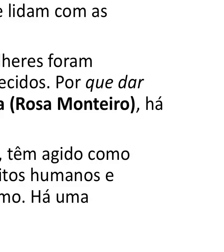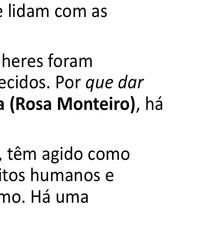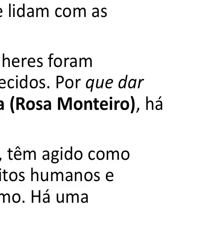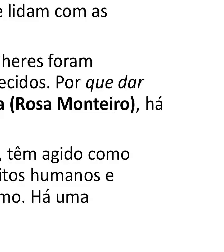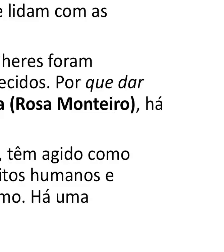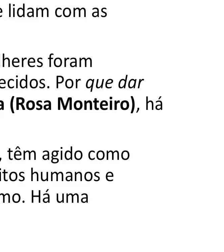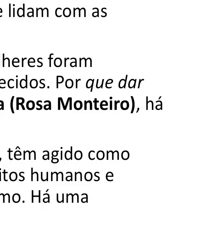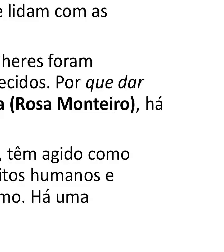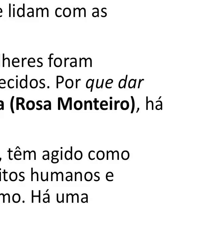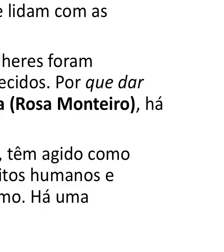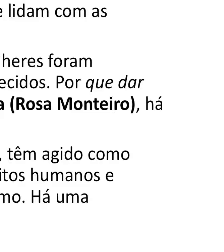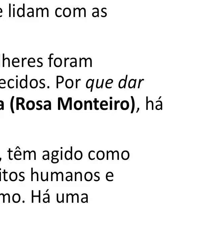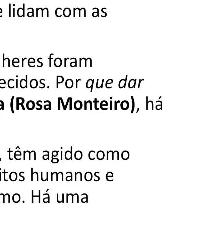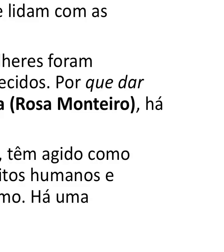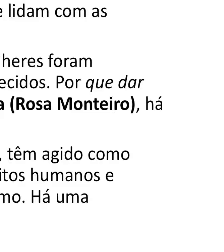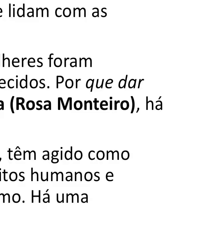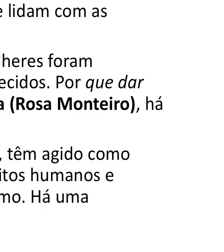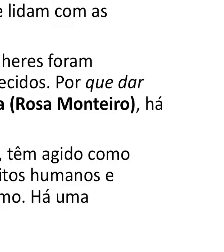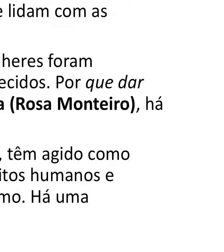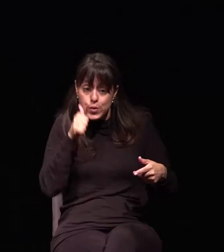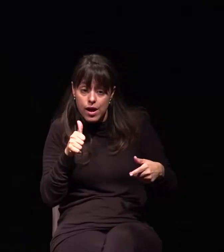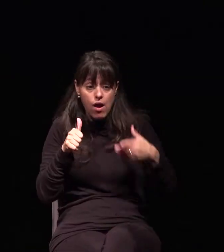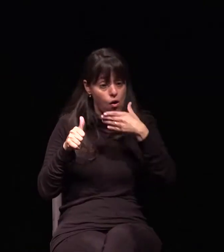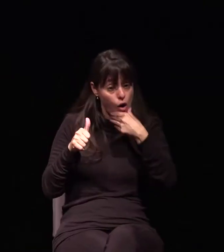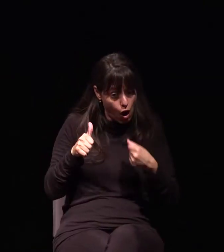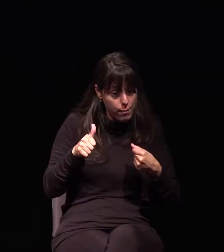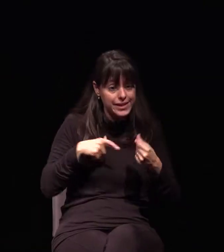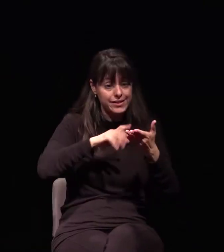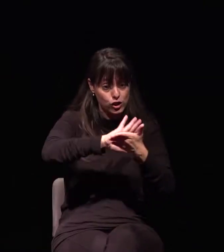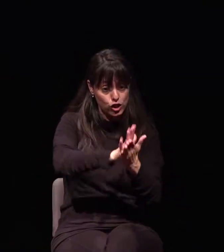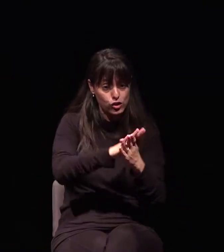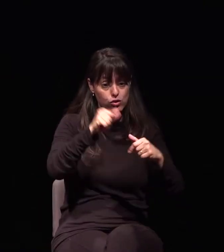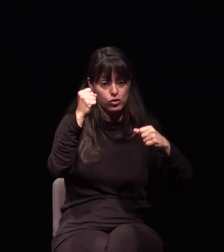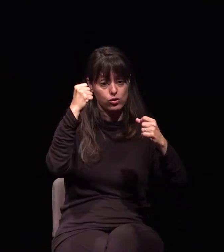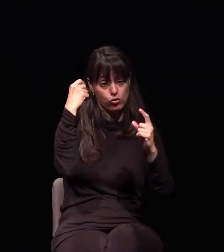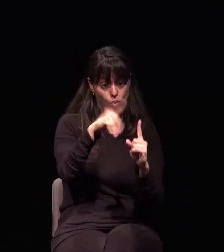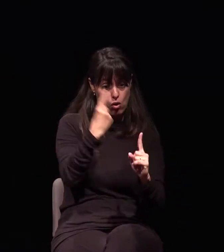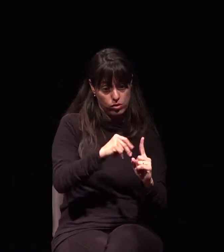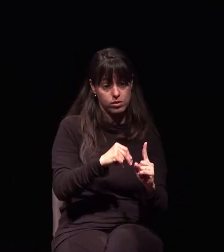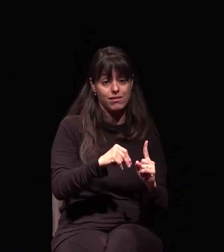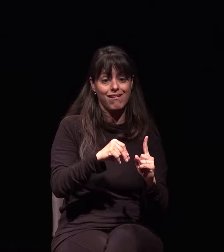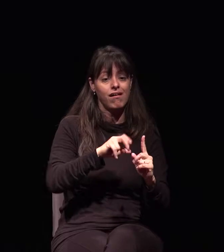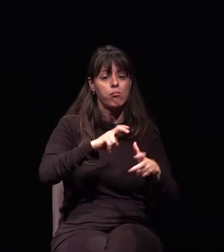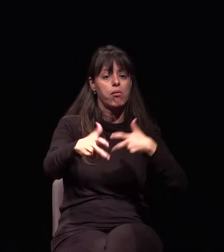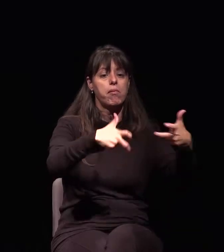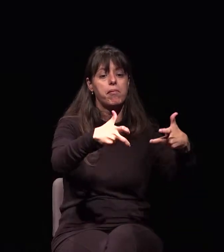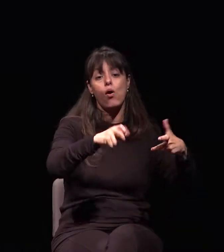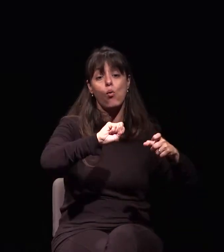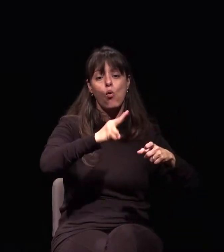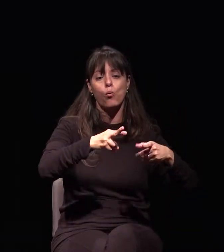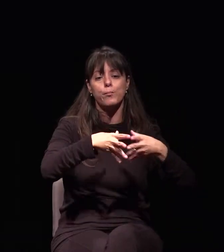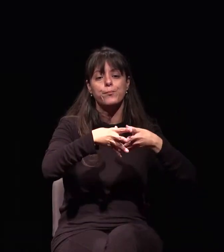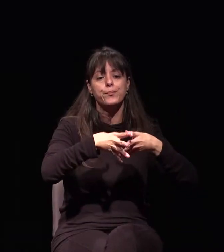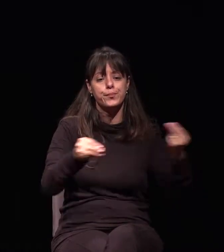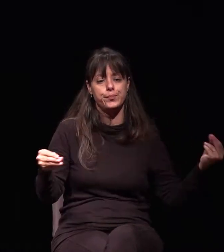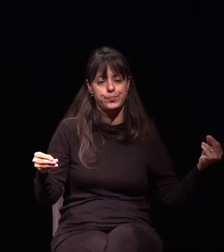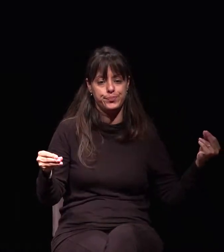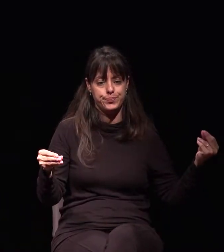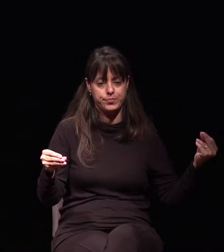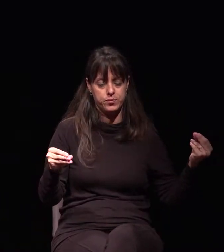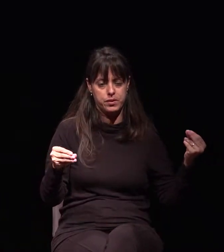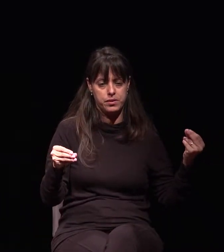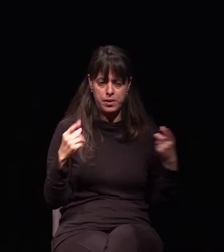porque mulheres e homens foram torturados, assassinados e desaparecidos. E por que, então, tratar das